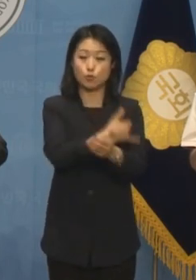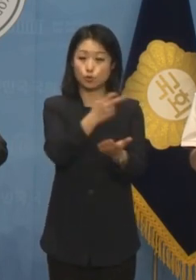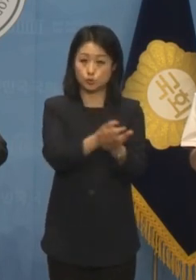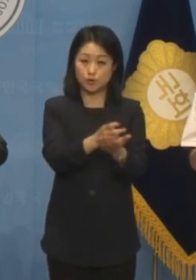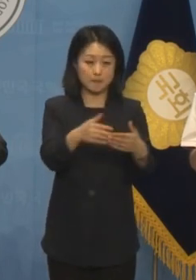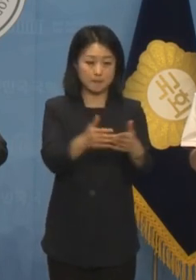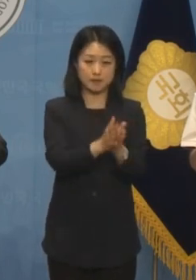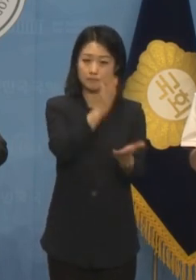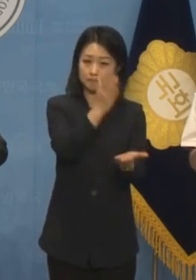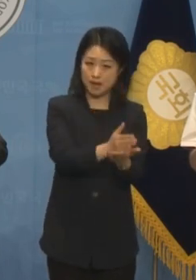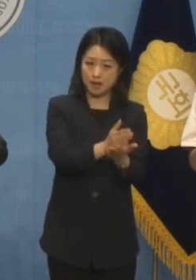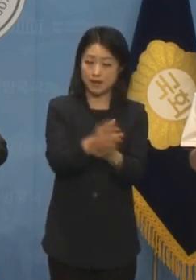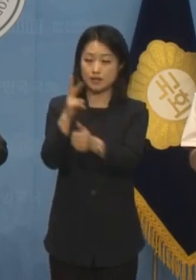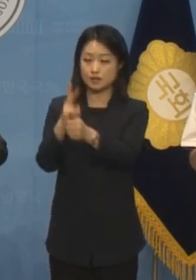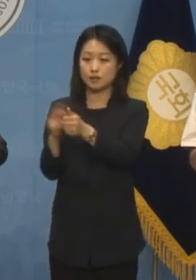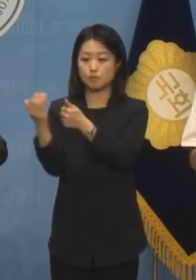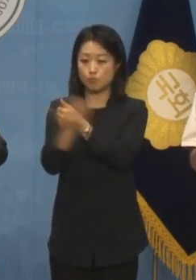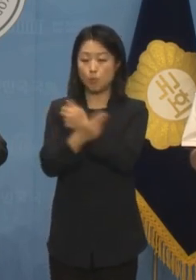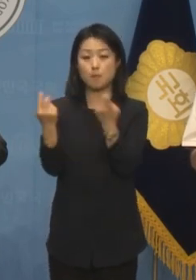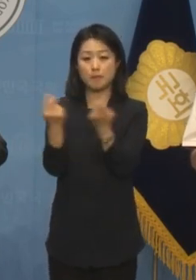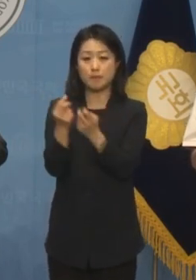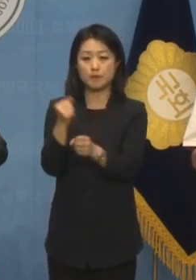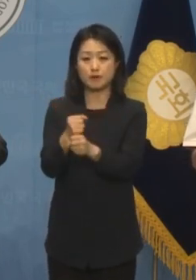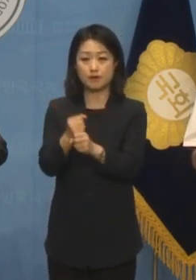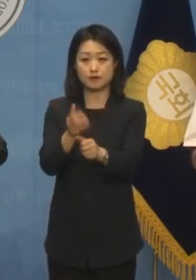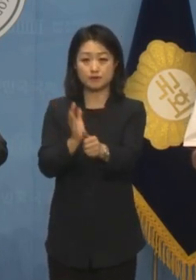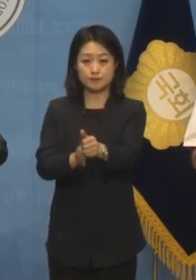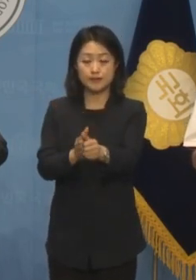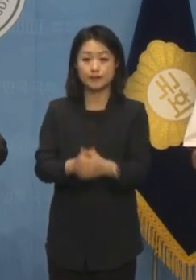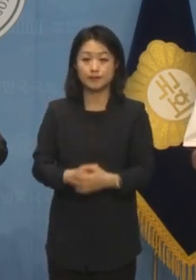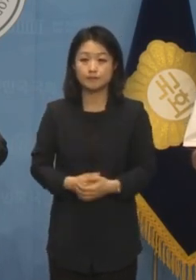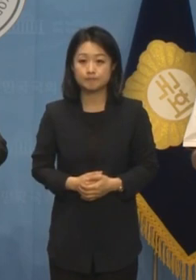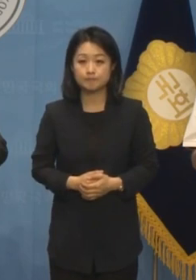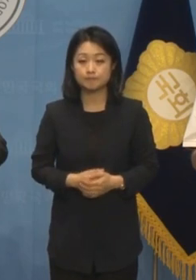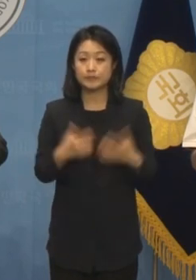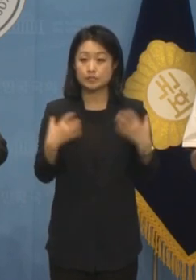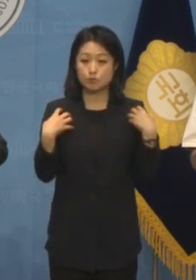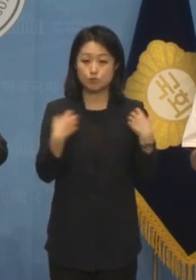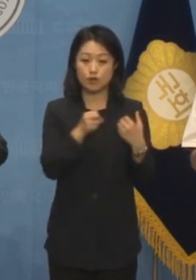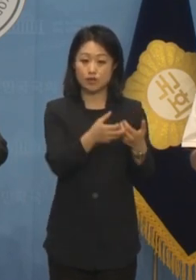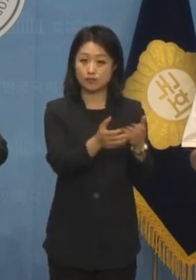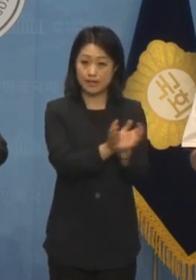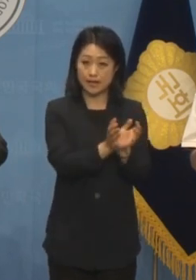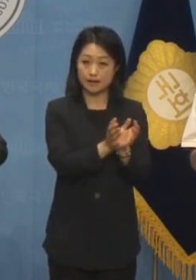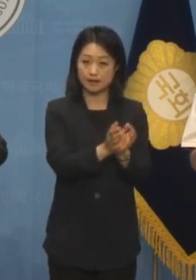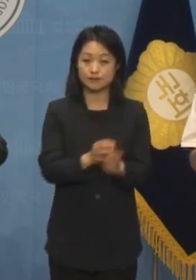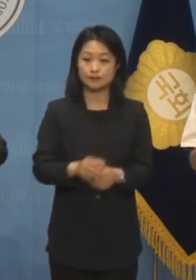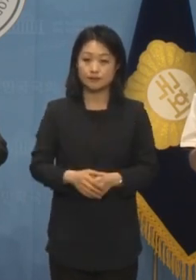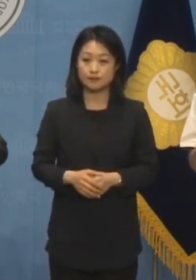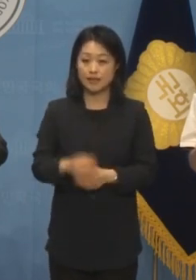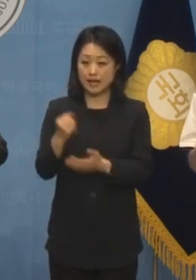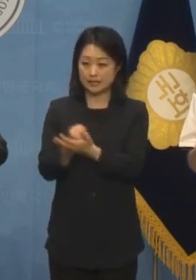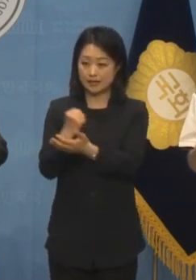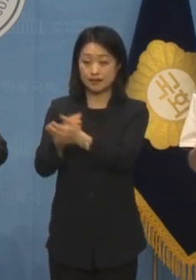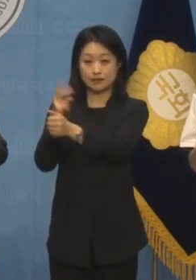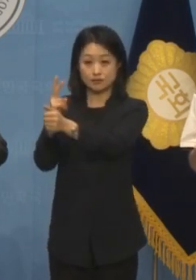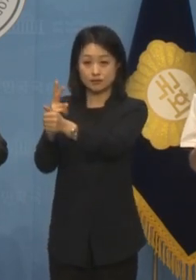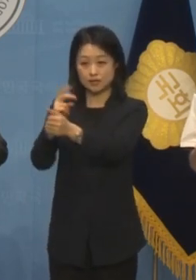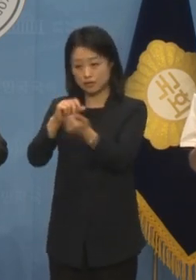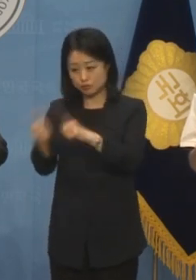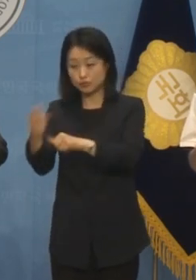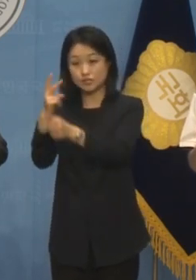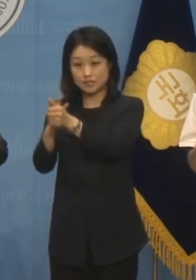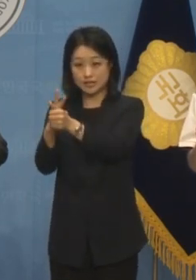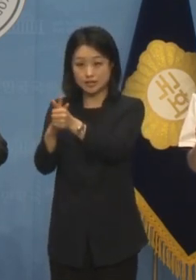폐지가 아닌 교권을 지키기 위한 방안 마련입니다. 정부와 여당은 더 이상 안타깝게 희생당한 고인에게 정쟁의